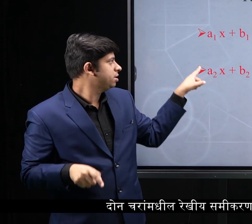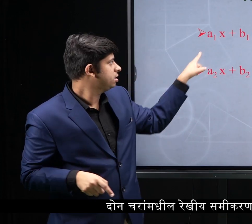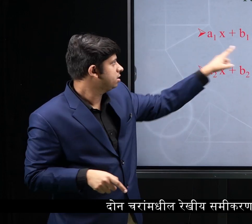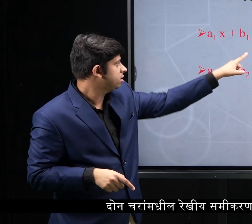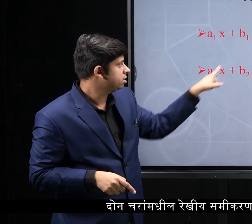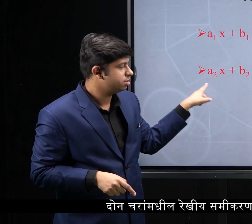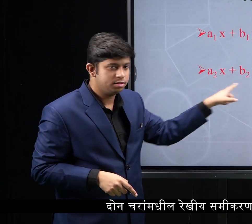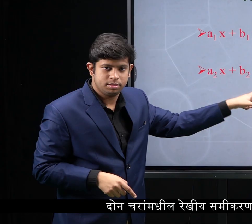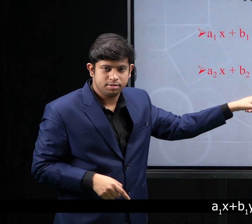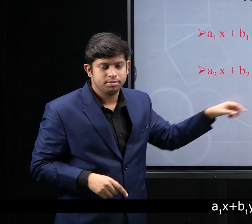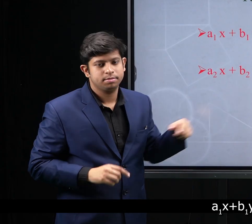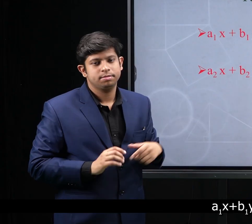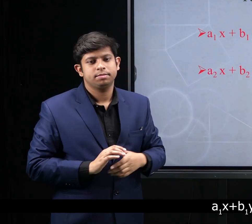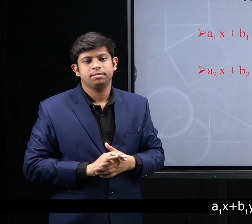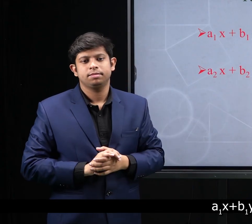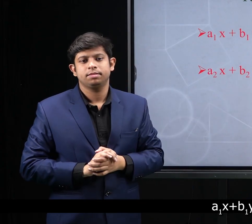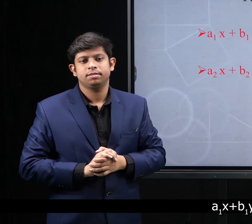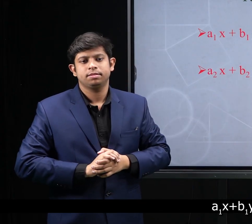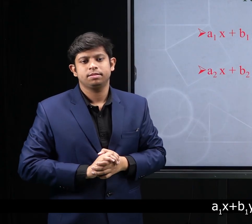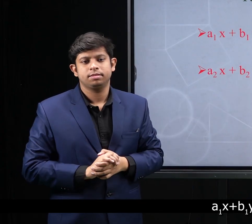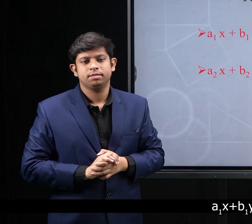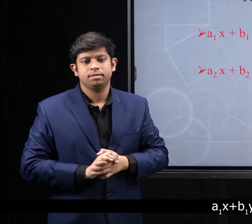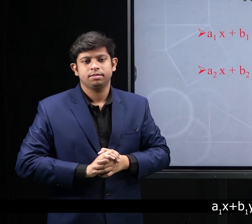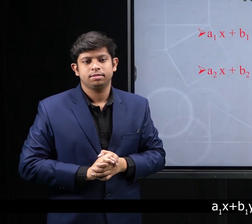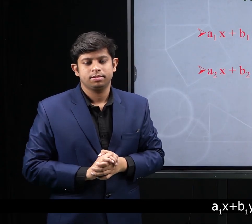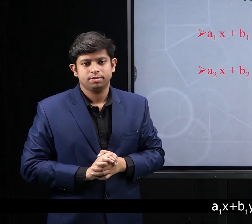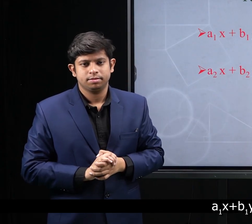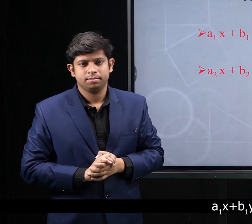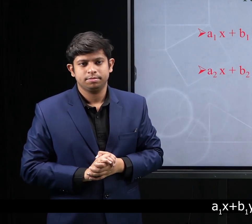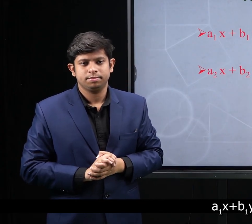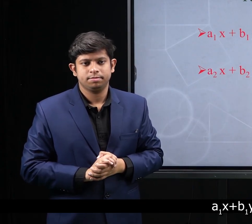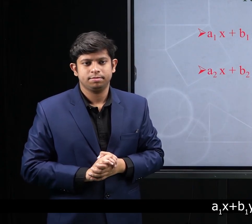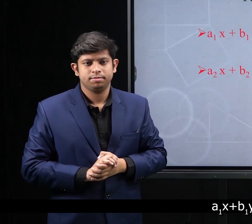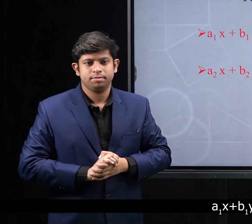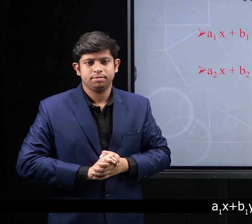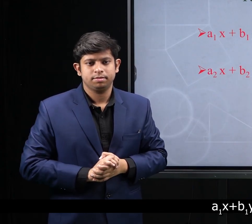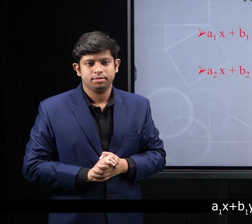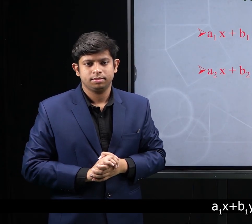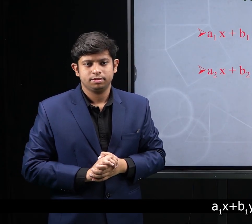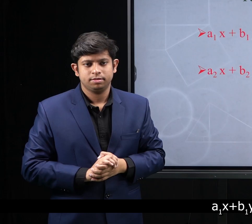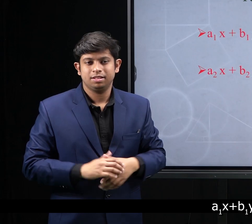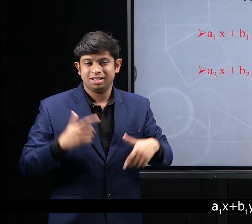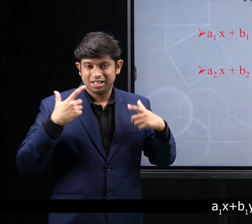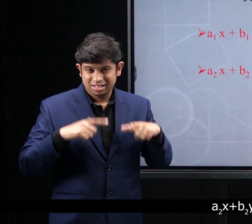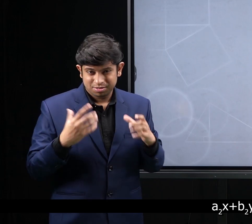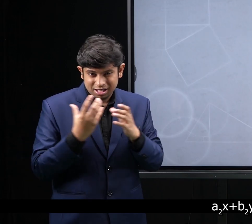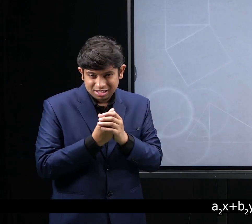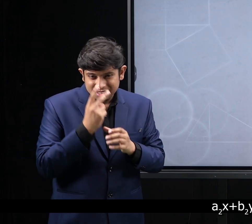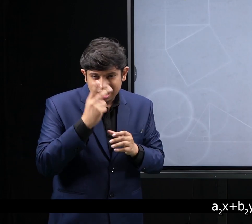म्हणून ओळखले जाते. a1x plus b1y plus c1 is equal to 0. a2x plus